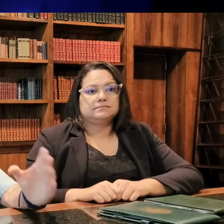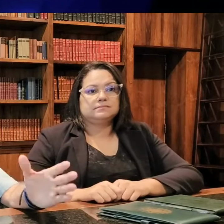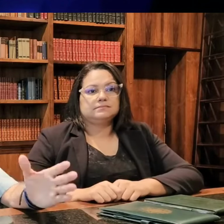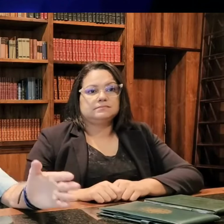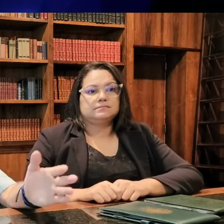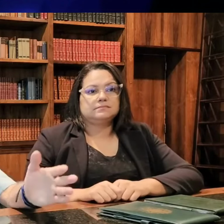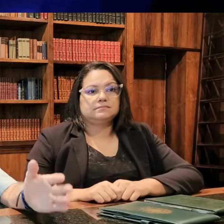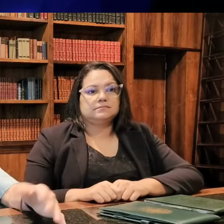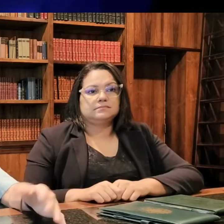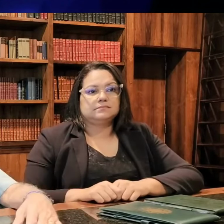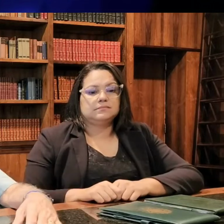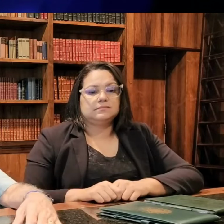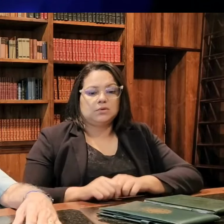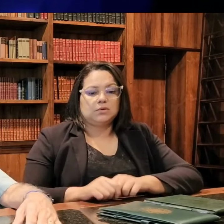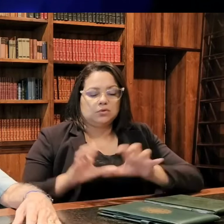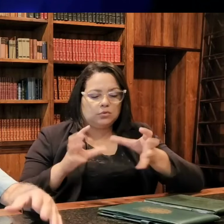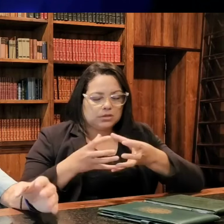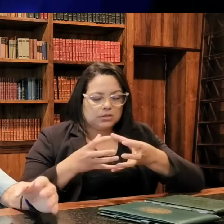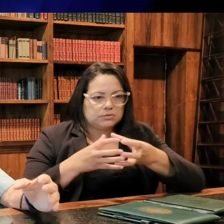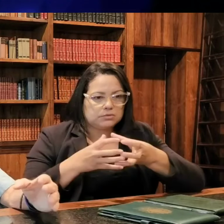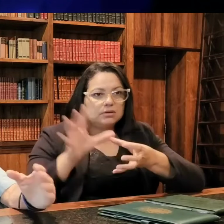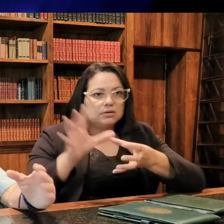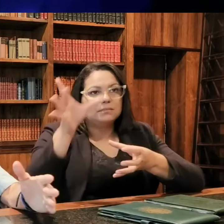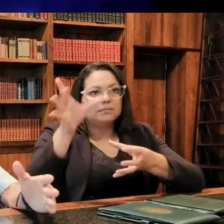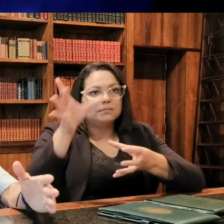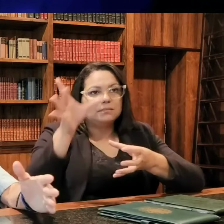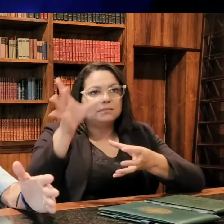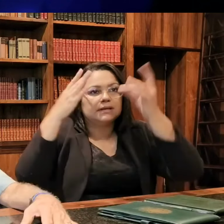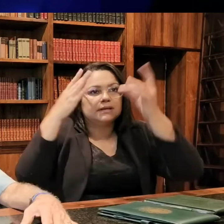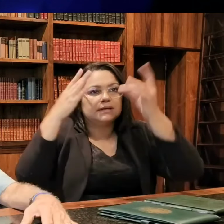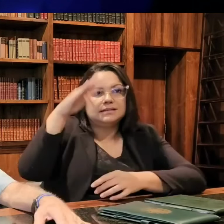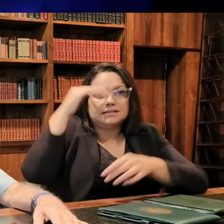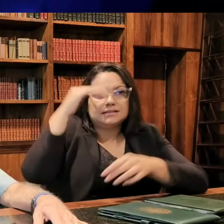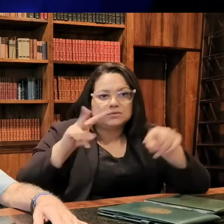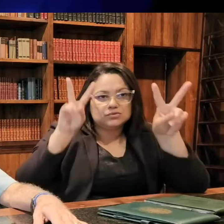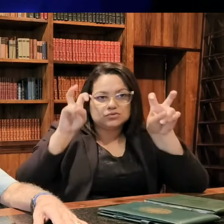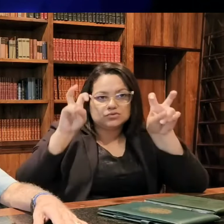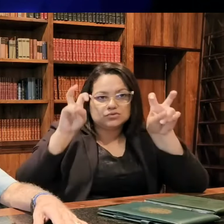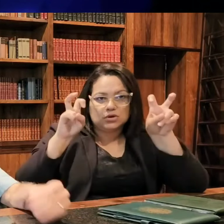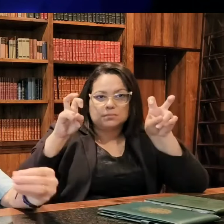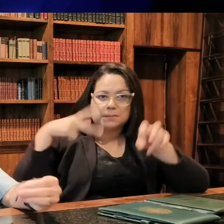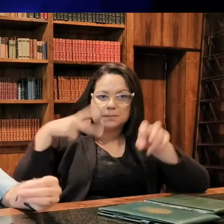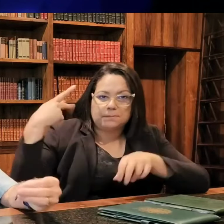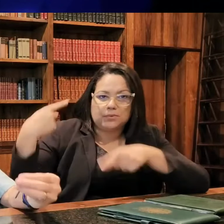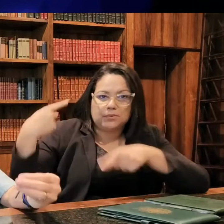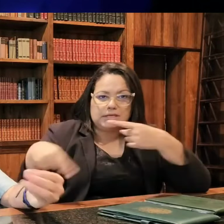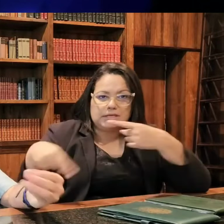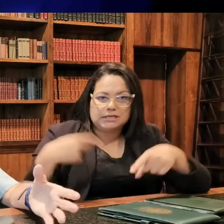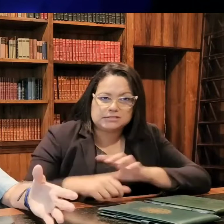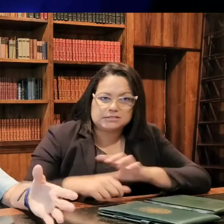que passaram a entender melhor de Muito mais, política, muito mais. passaram a dar